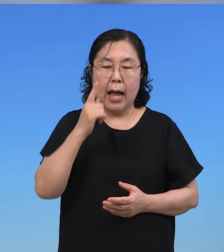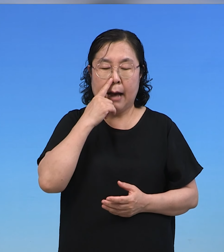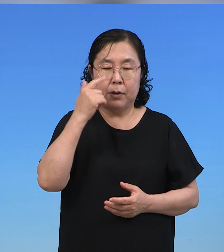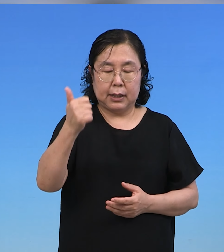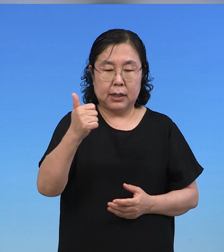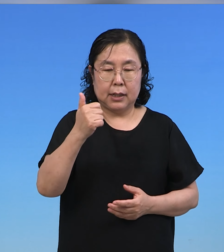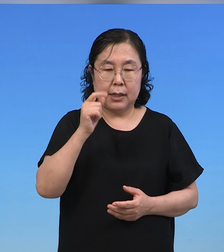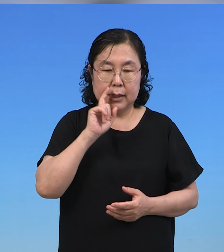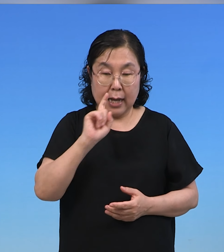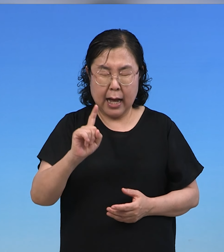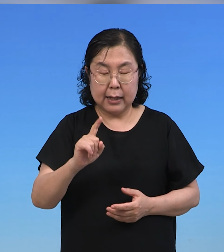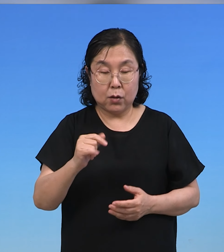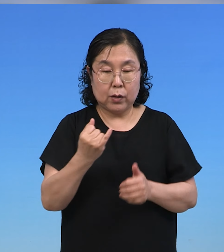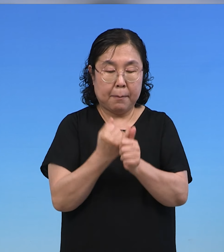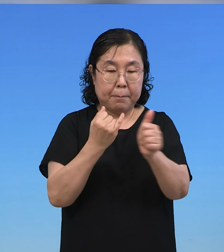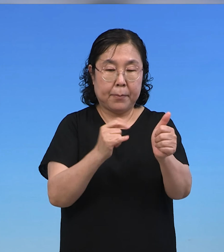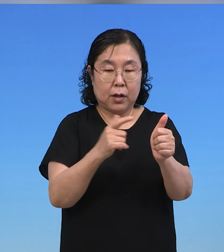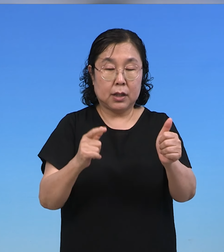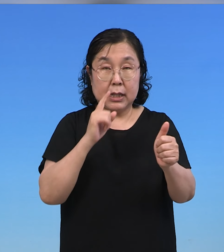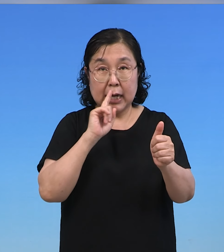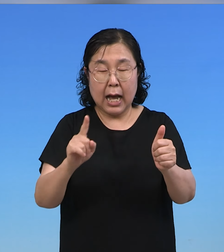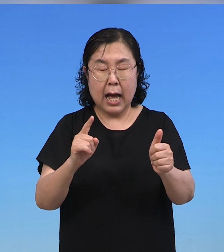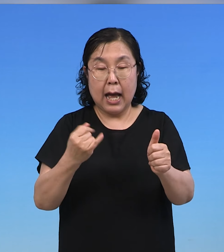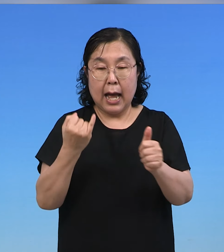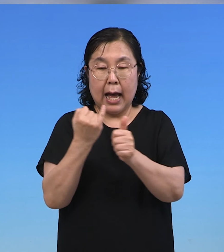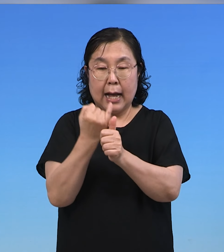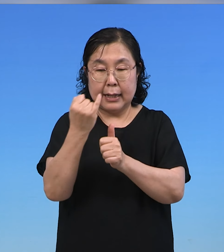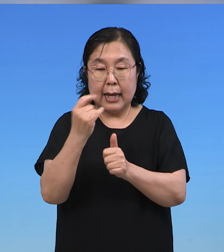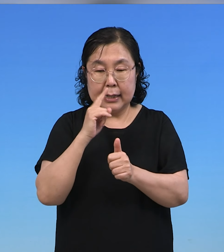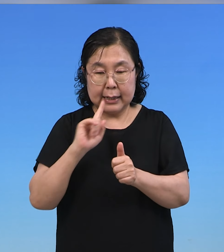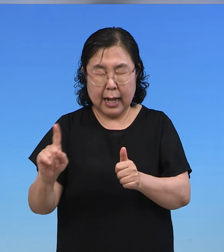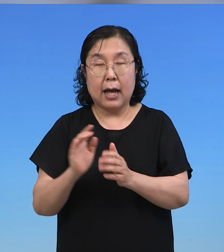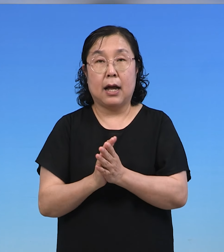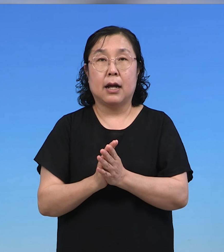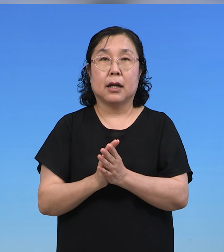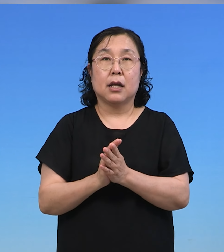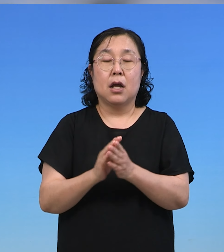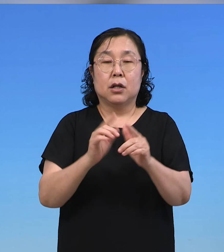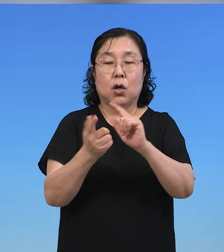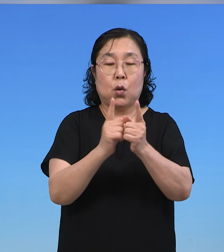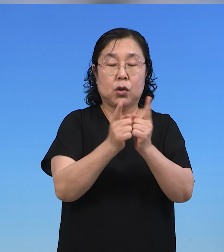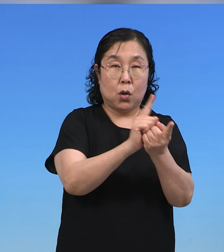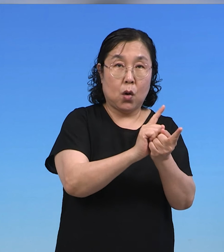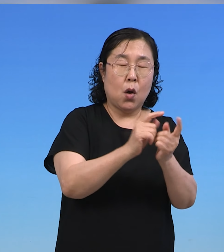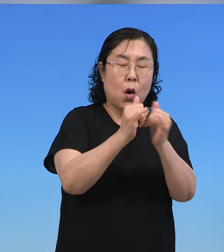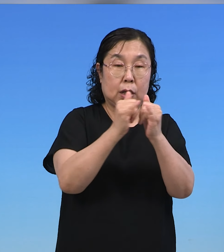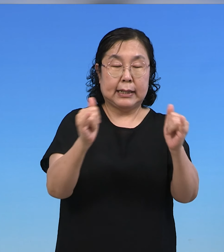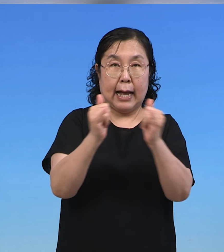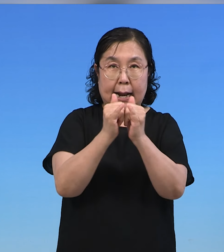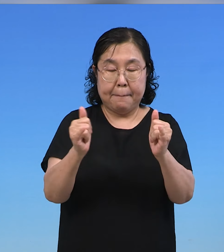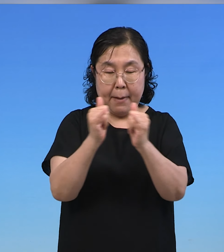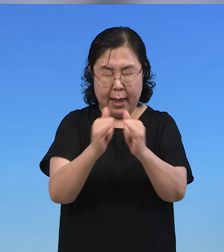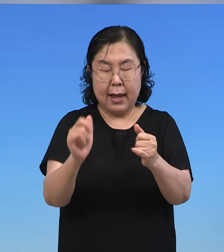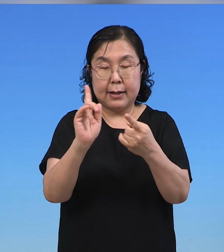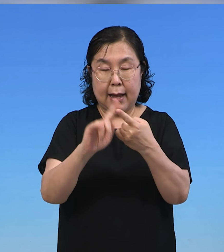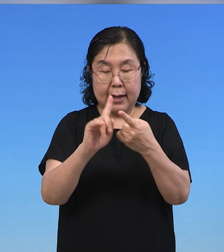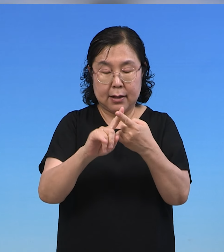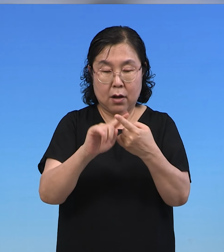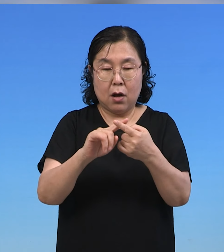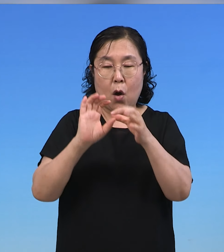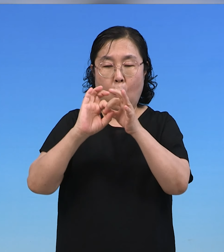자녀들아, 남편들아, 아내들아, 상전들아, 종들아, 이제 본격적인